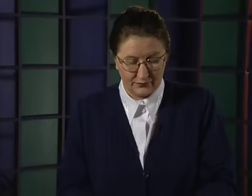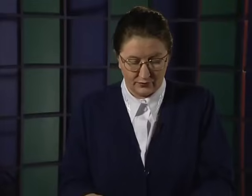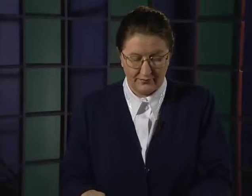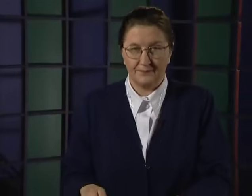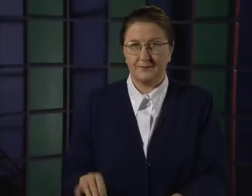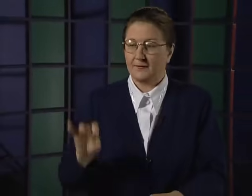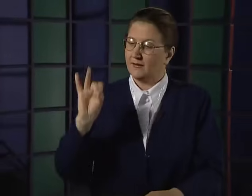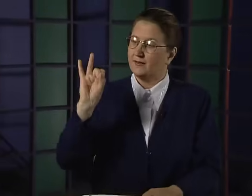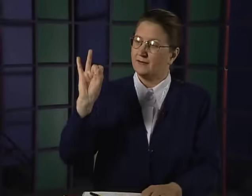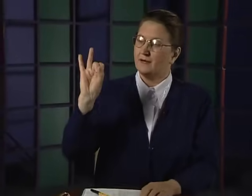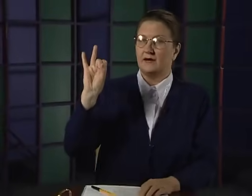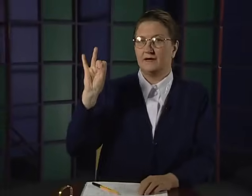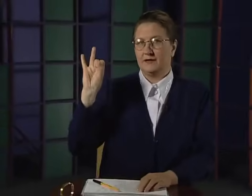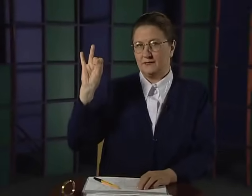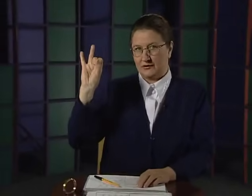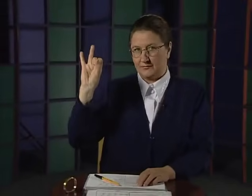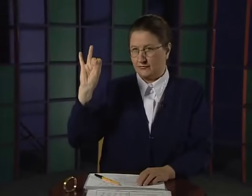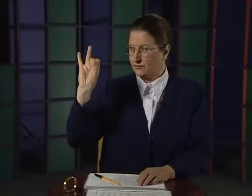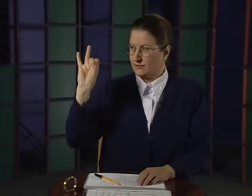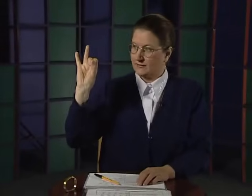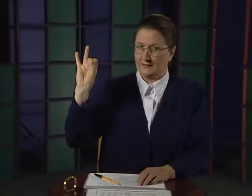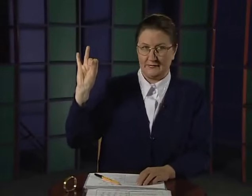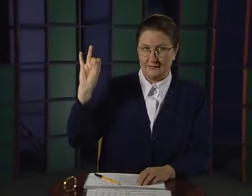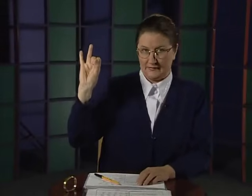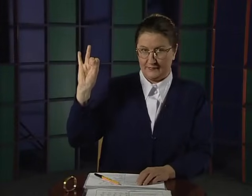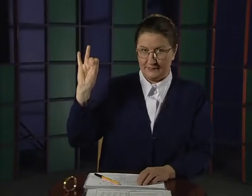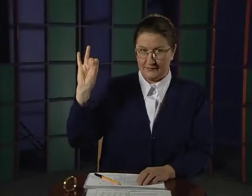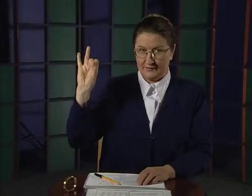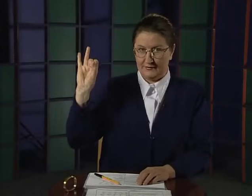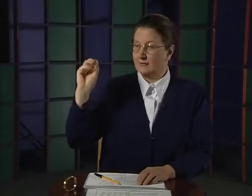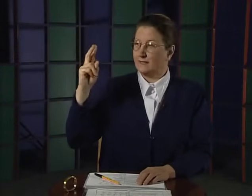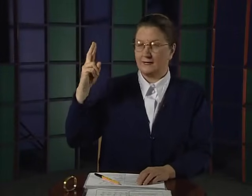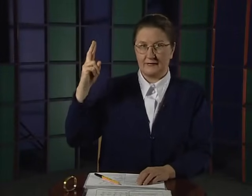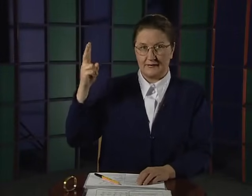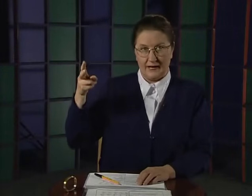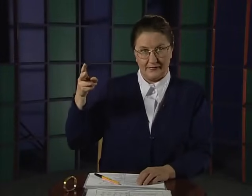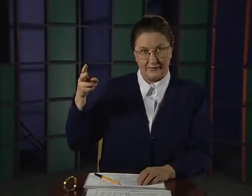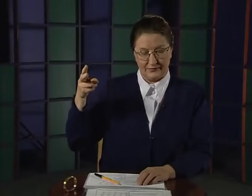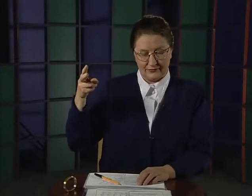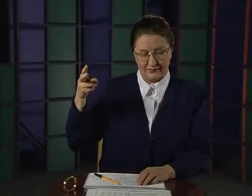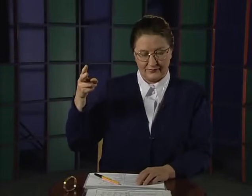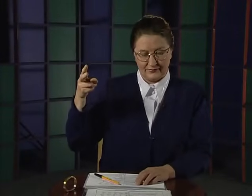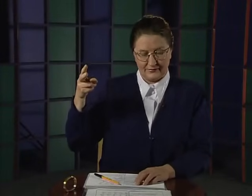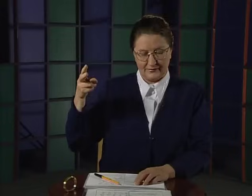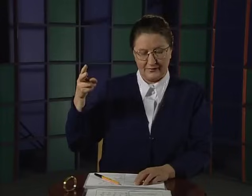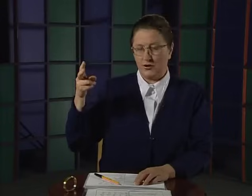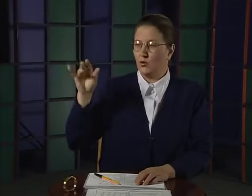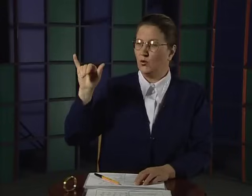буквы. И. Она немножко похожа на как в алфавите. К. Идет вниз. У.